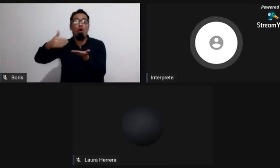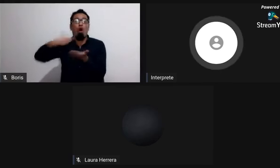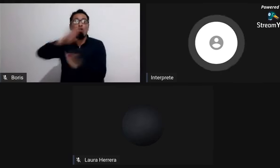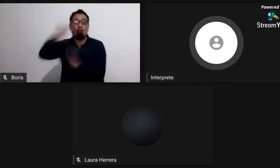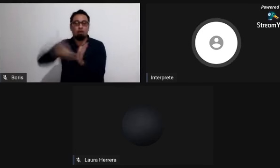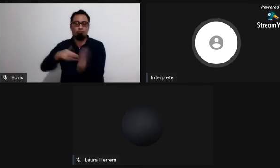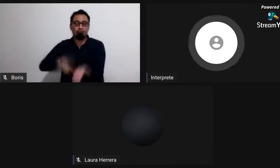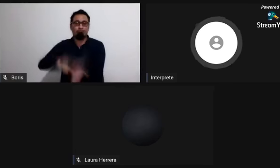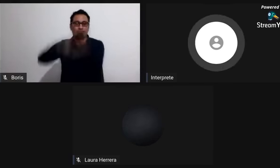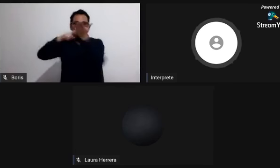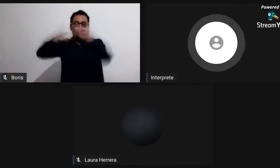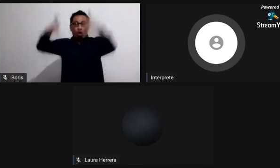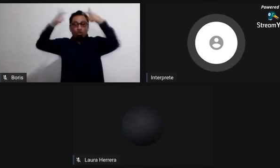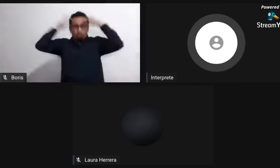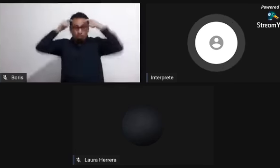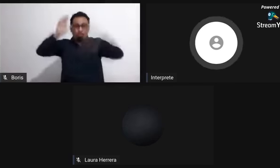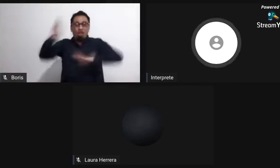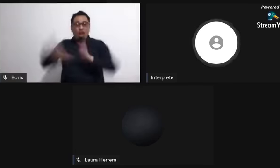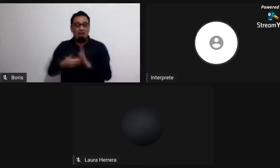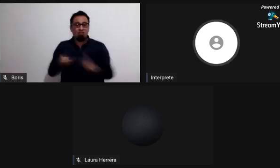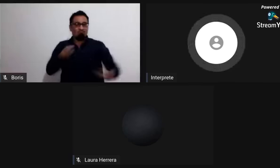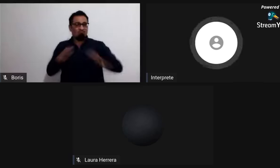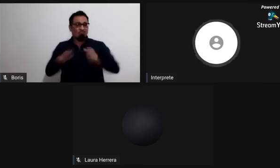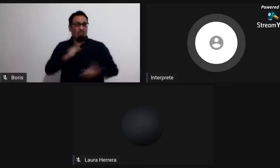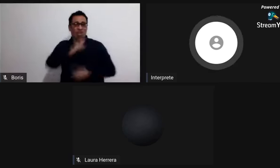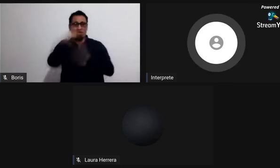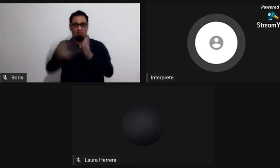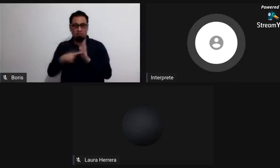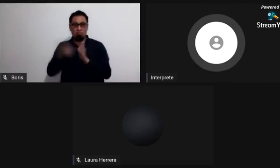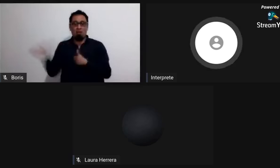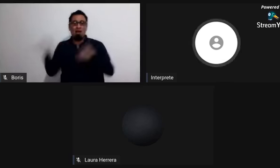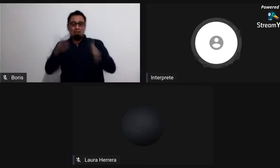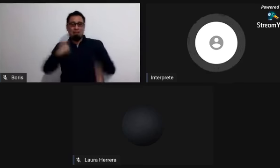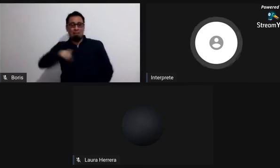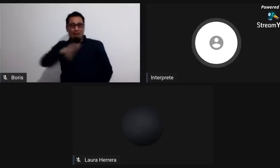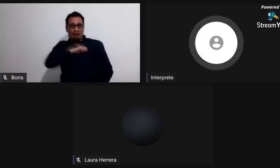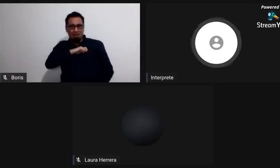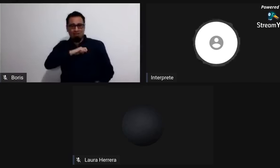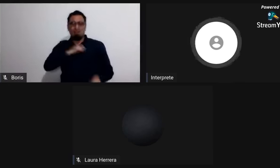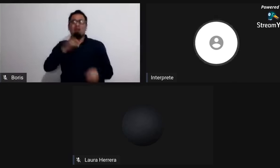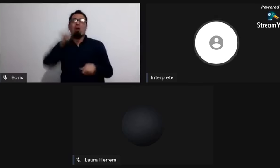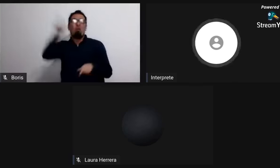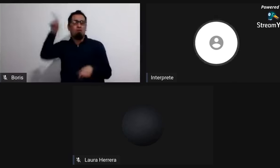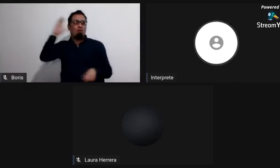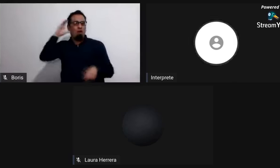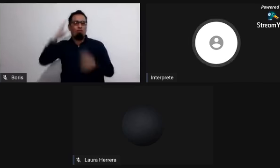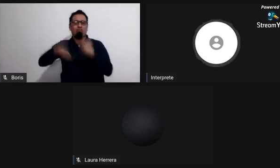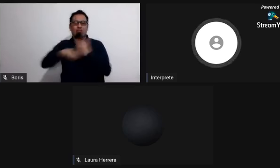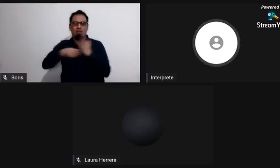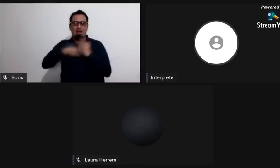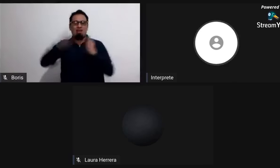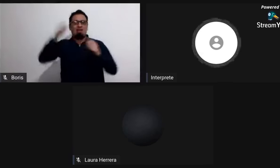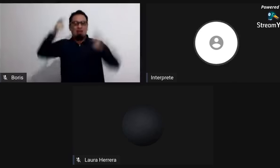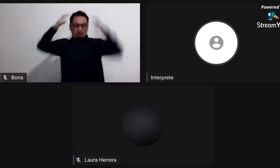Allí, a partir de ese año, es cuando empiezan a darse todas esas revoluciones en busca de la recuperación de la